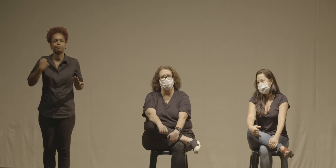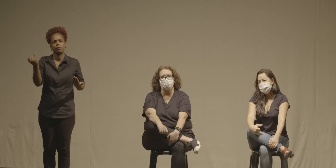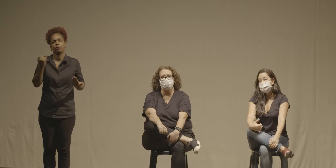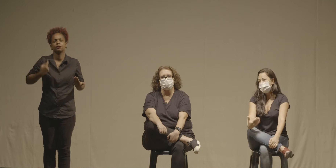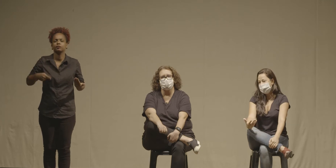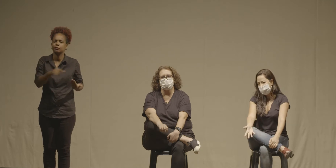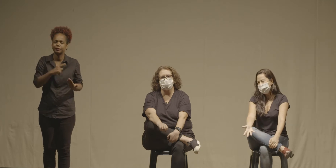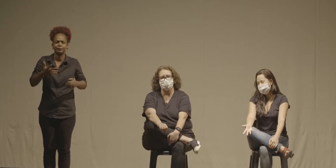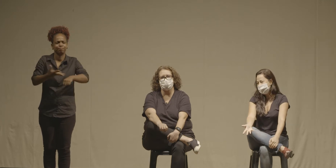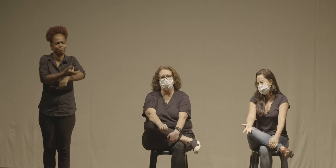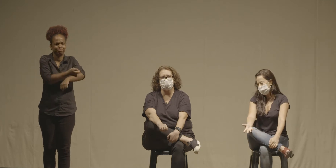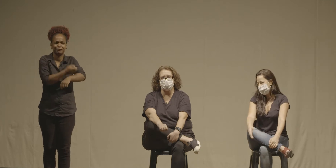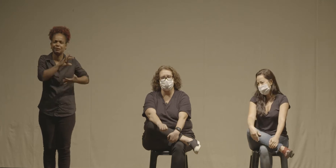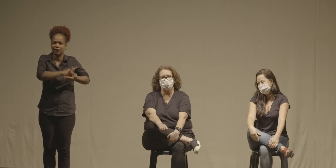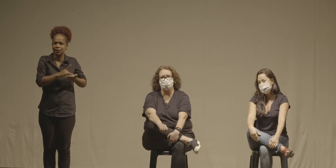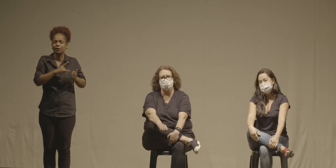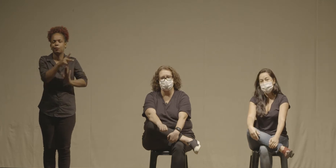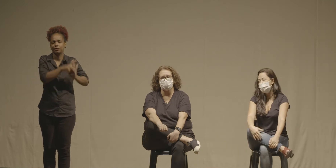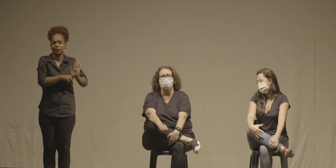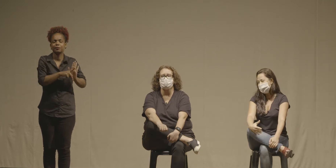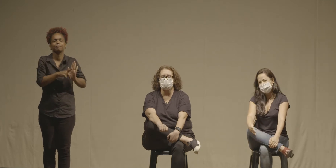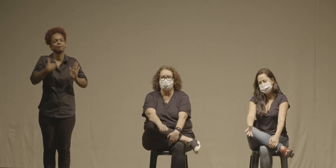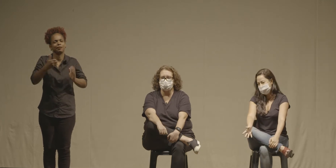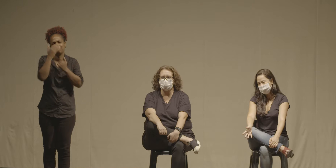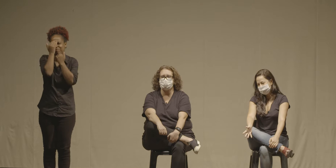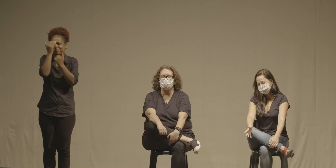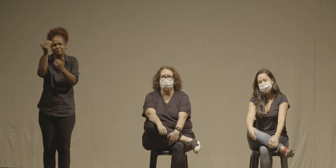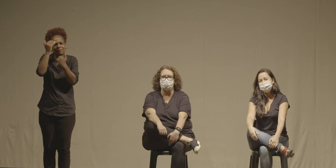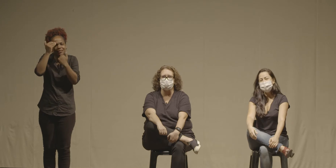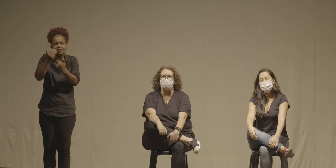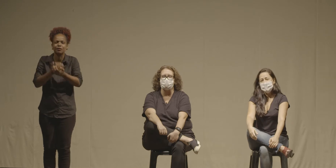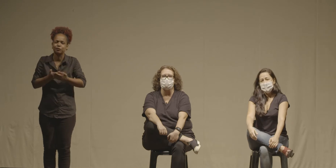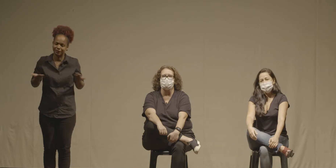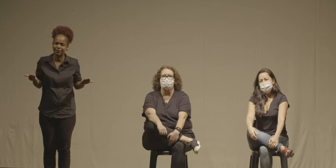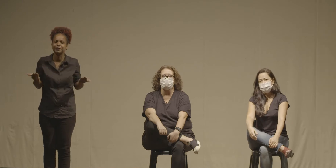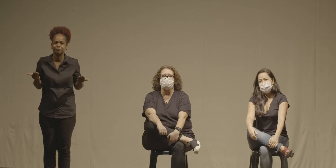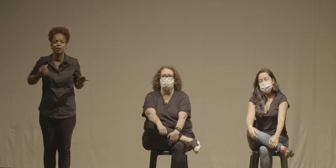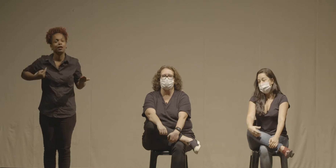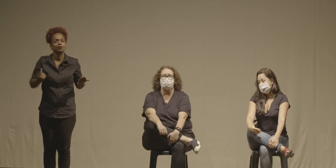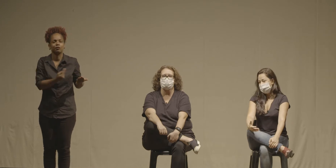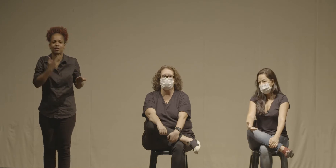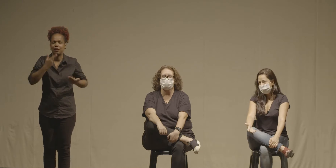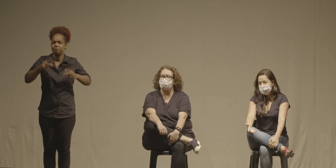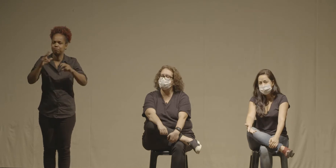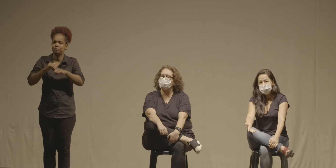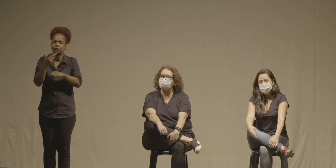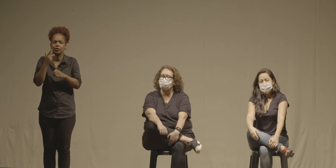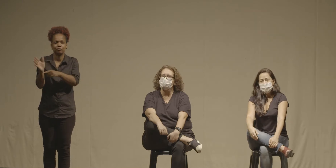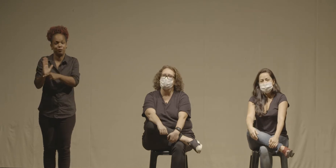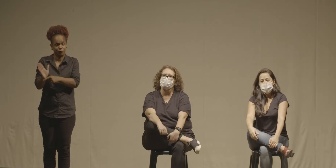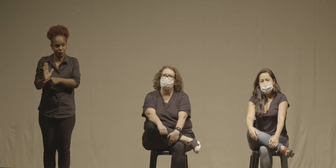importante, a gente está emocionado de estar fazendo esse projeto. Eu queria muito agradecer. A gente vai falar um pouquinho sobre o